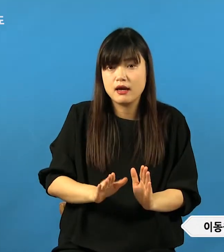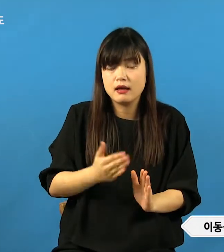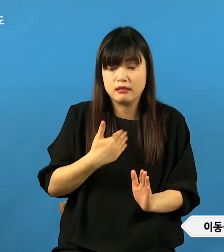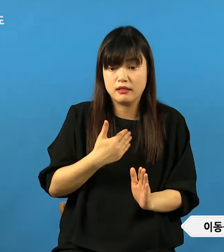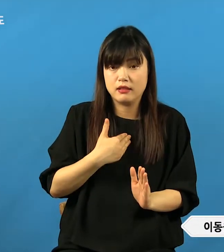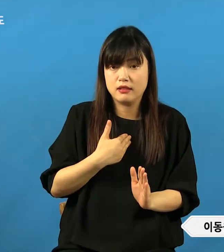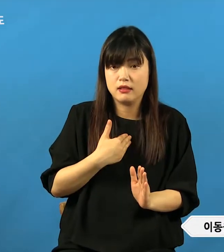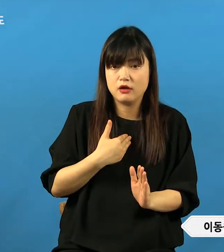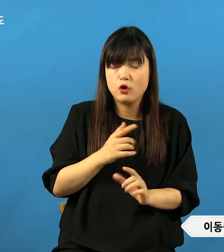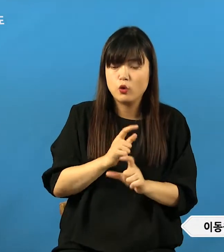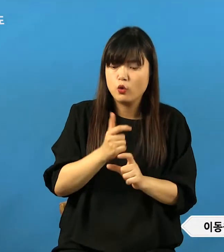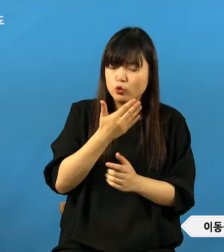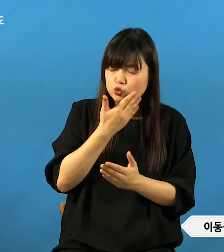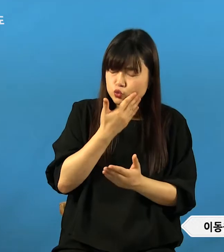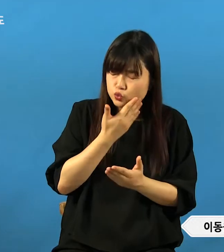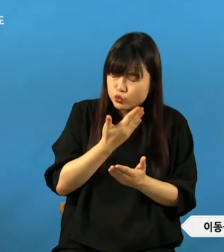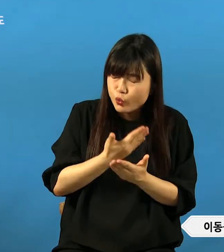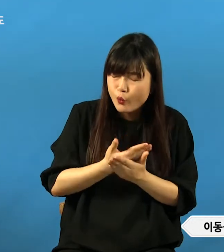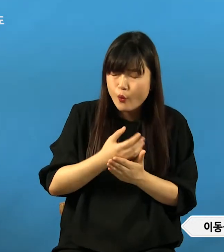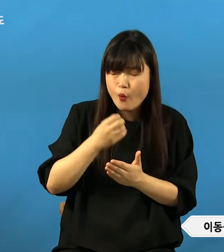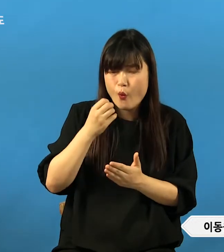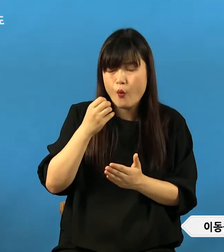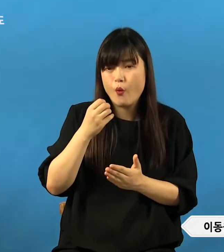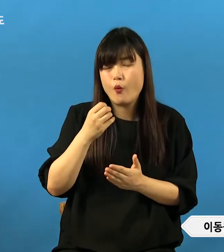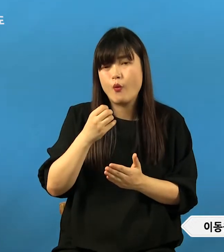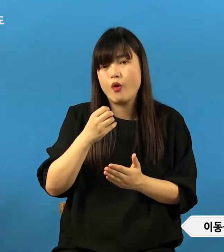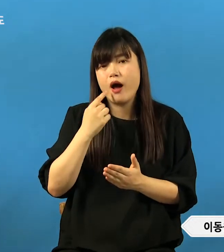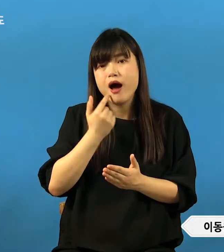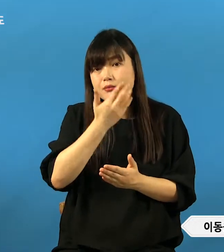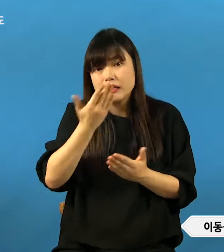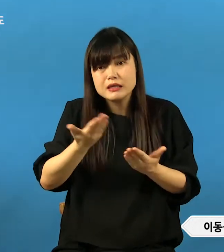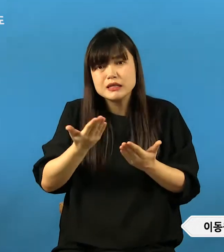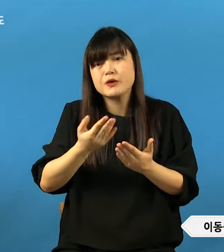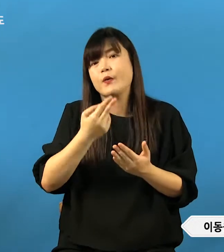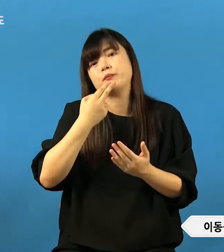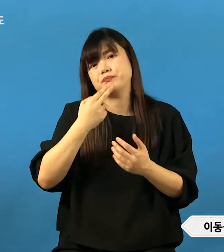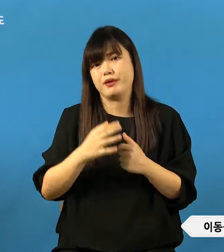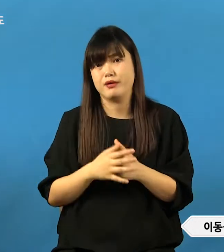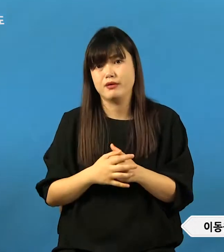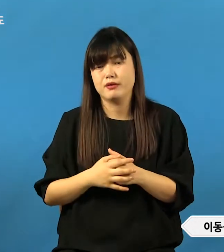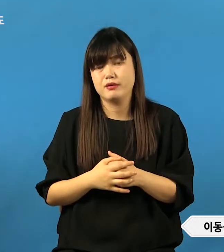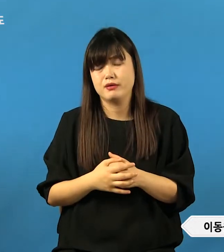내게 더 커다란 경이로운 일은 없었다.